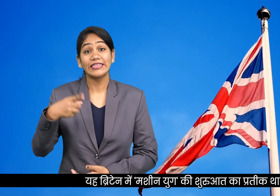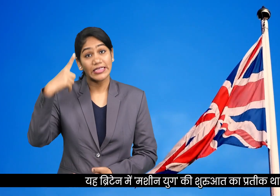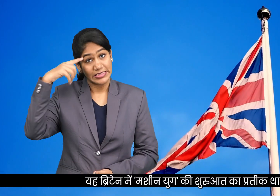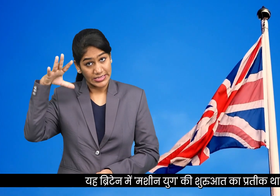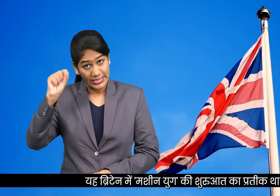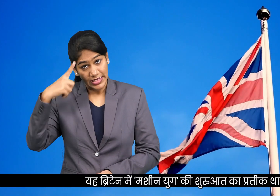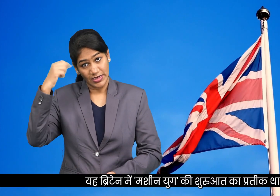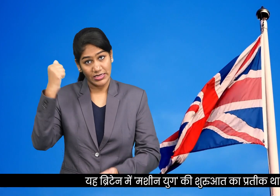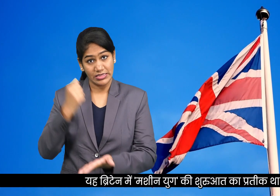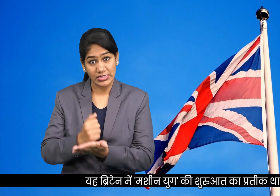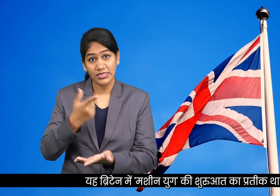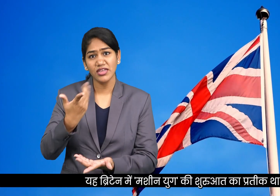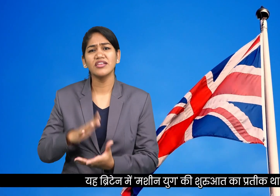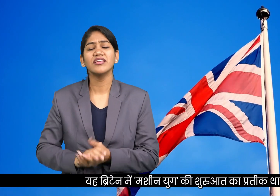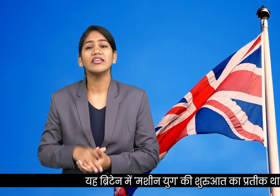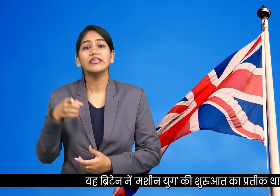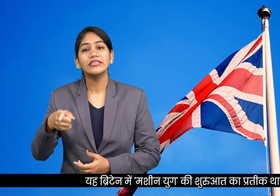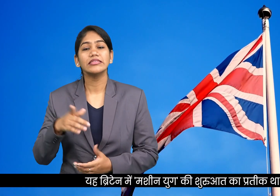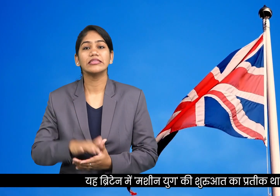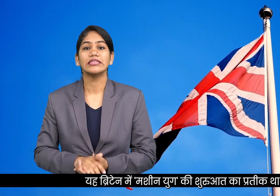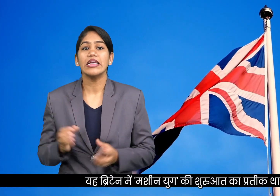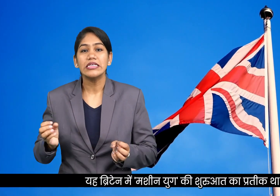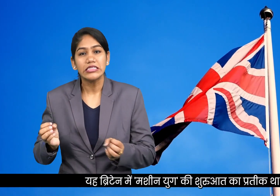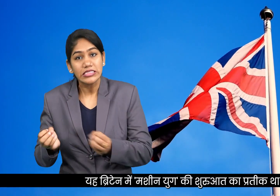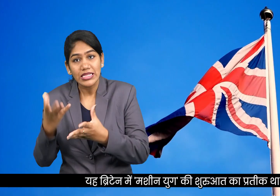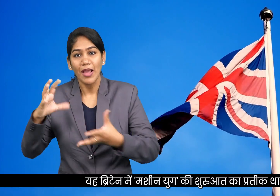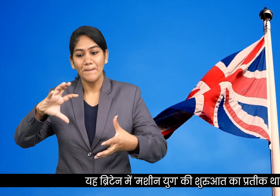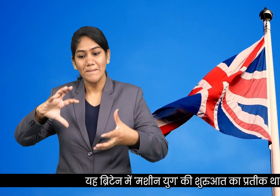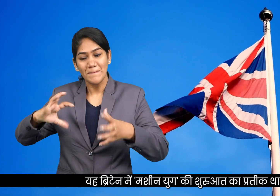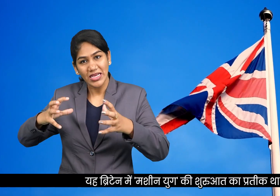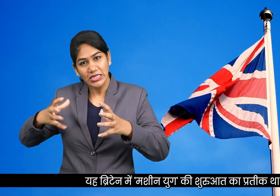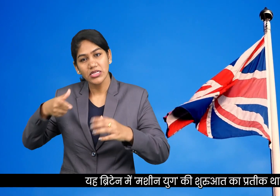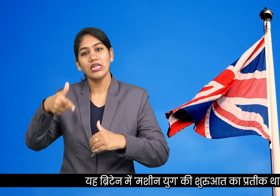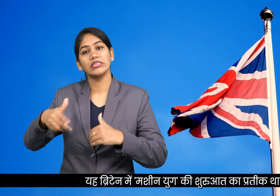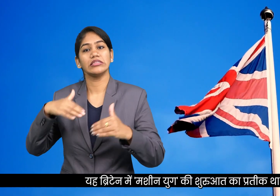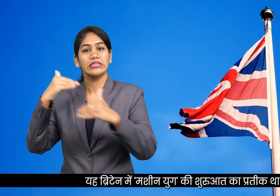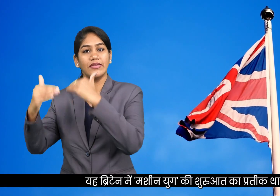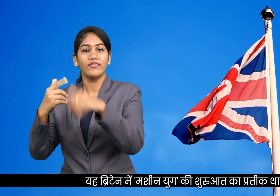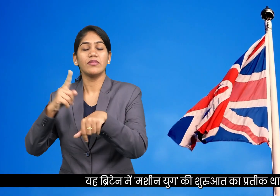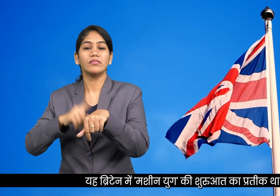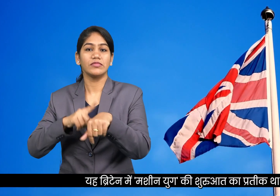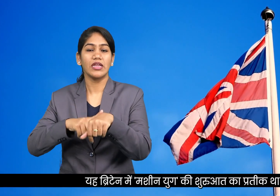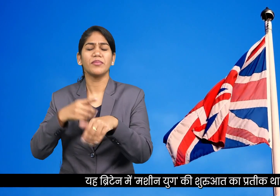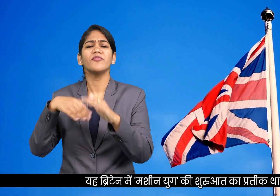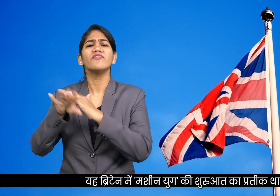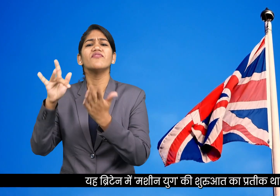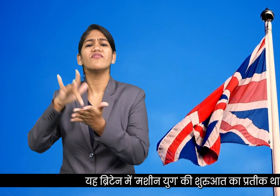यह ब्रिटेन में मशीन युग की शुरुआत का प्रतीक था।